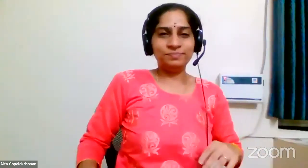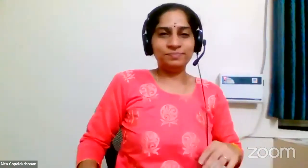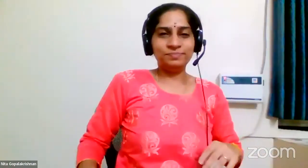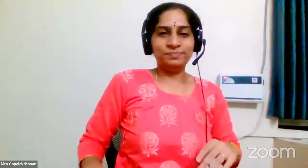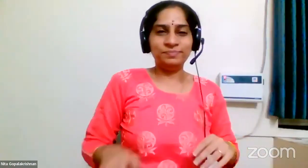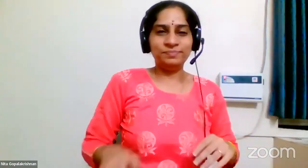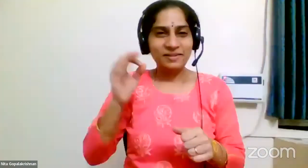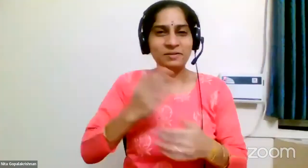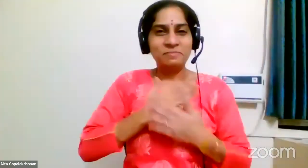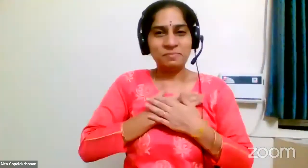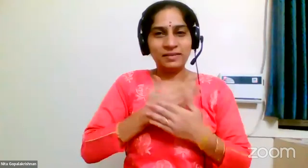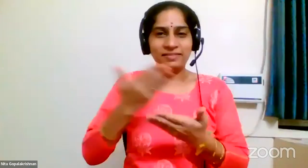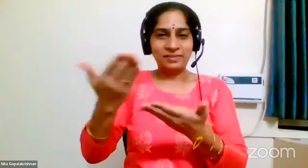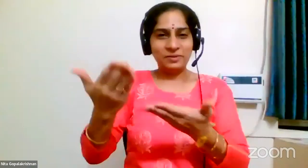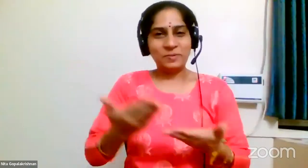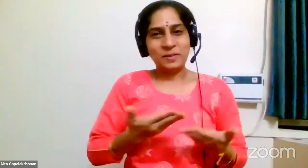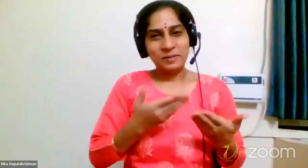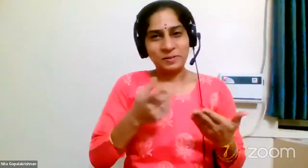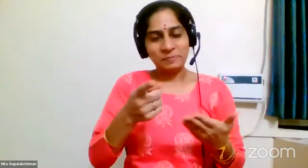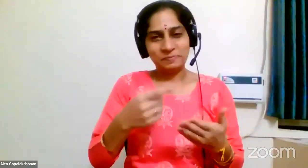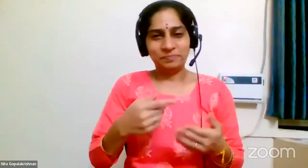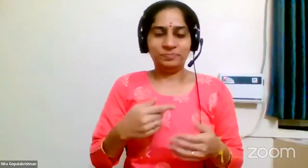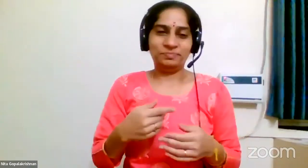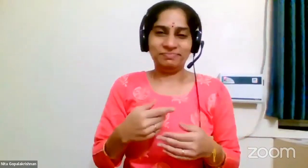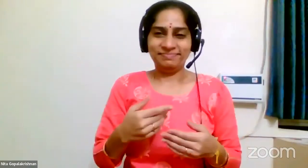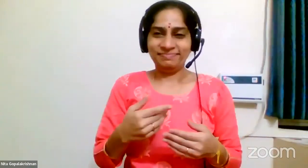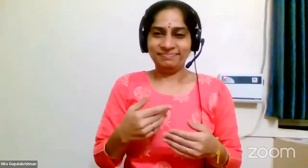सप्ताह होने वाली इस भगवत गीता कक्षा में।